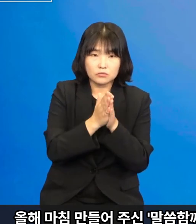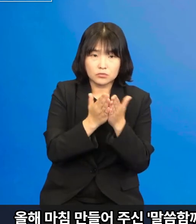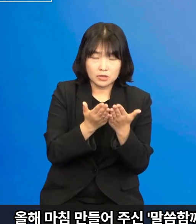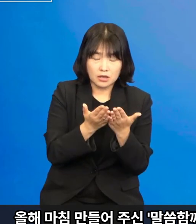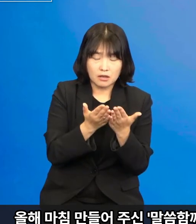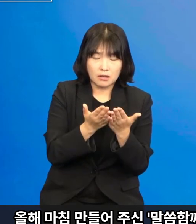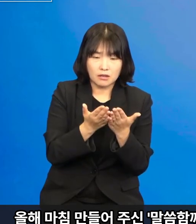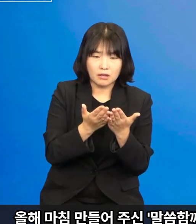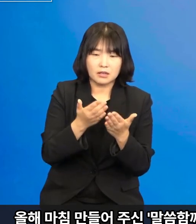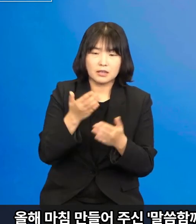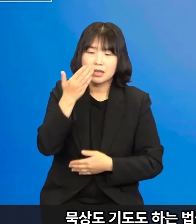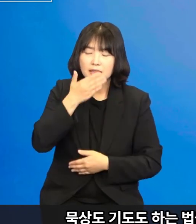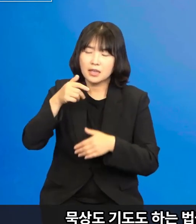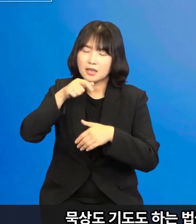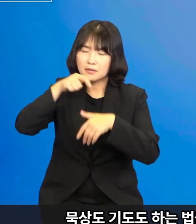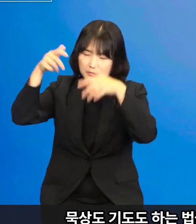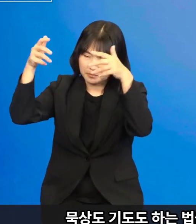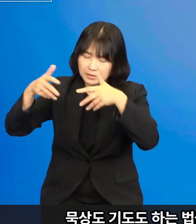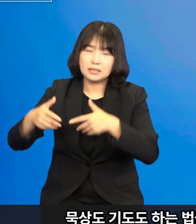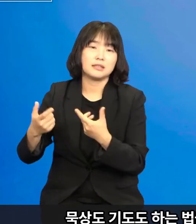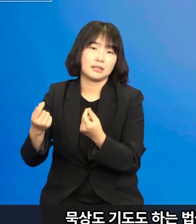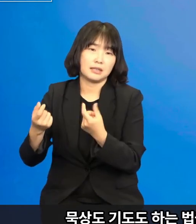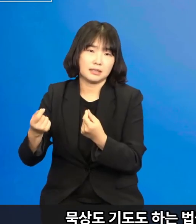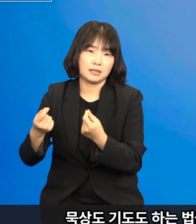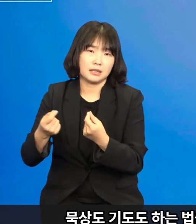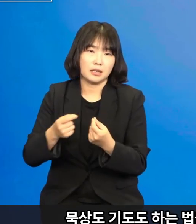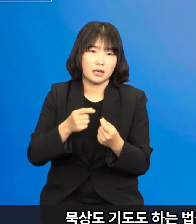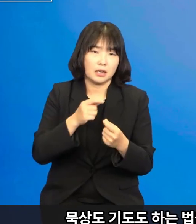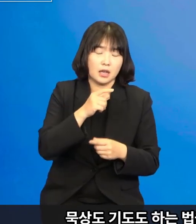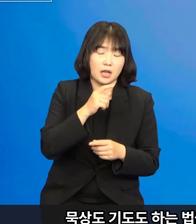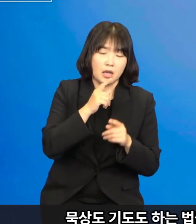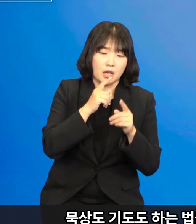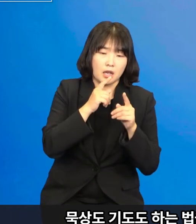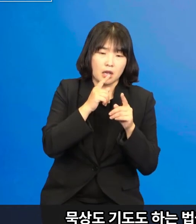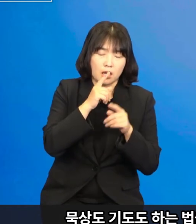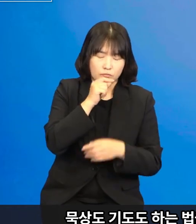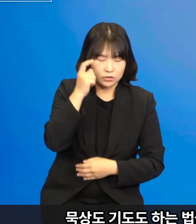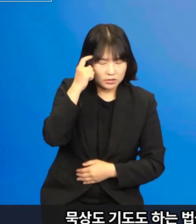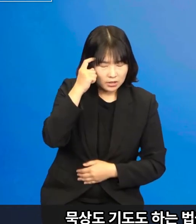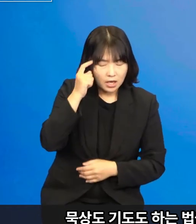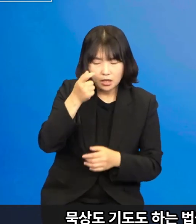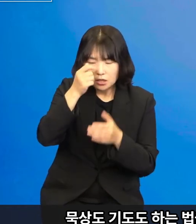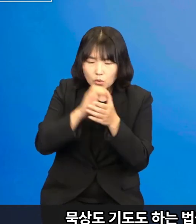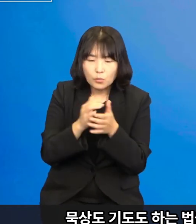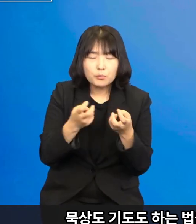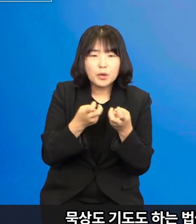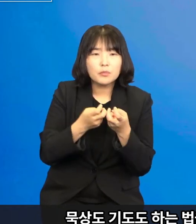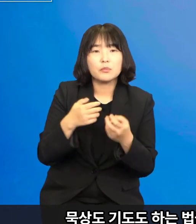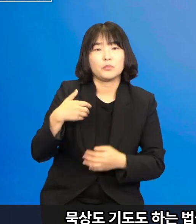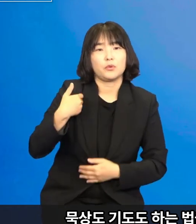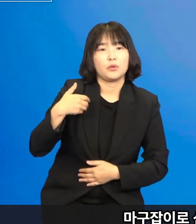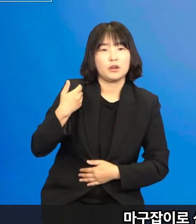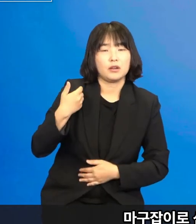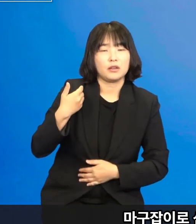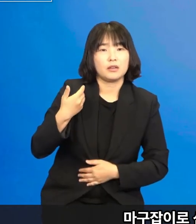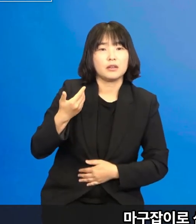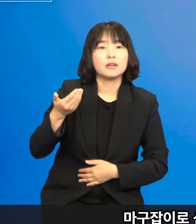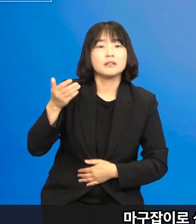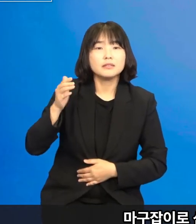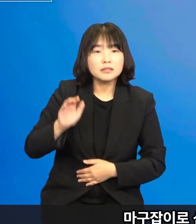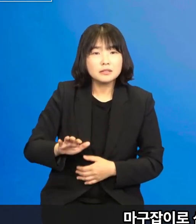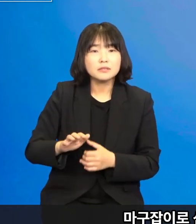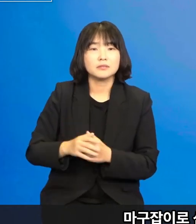담비아도 같았습니다. 묵상도 기도도 하는 법을 몰라서 주일 예배만 출석하고